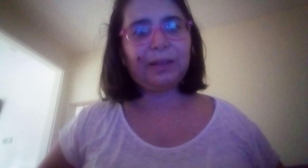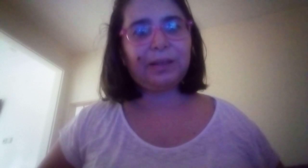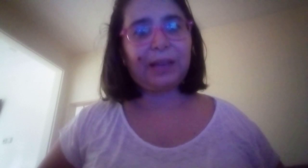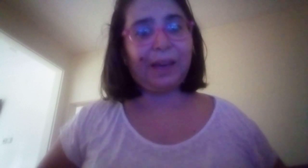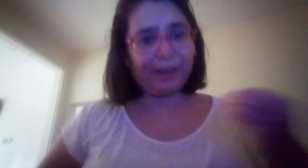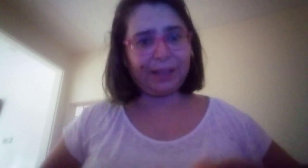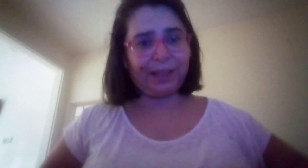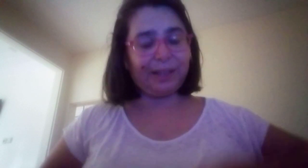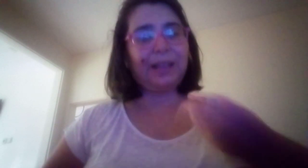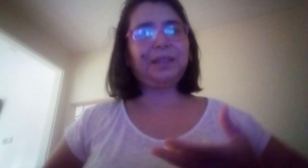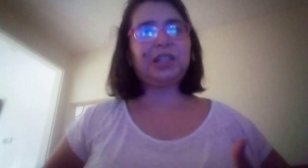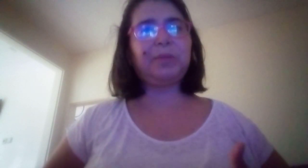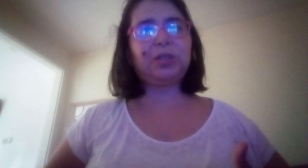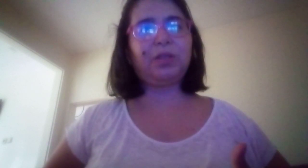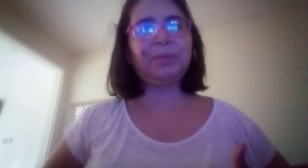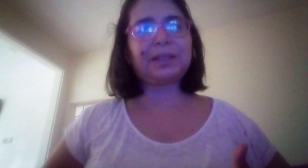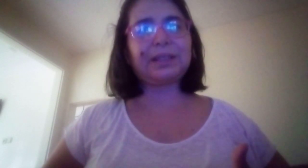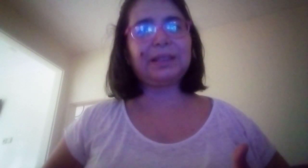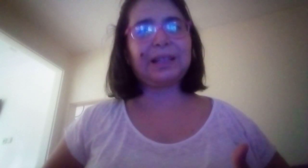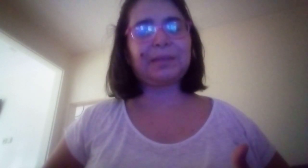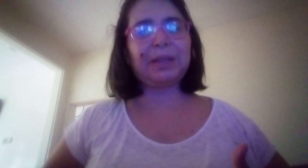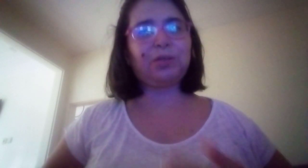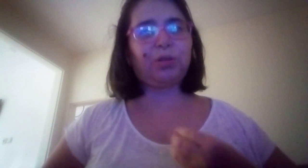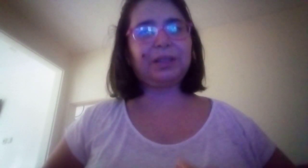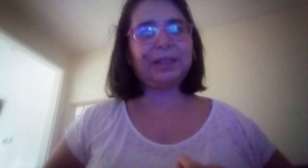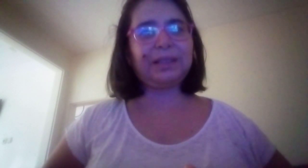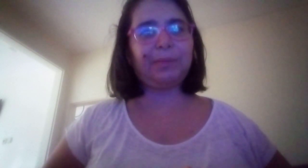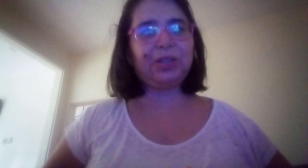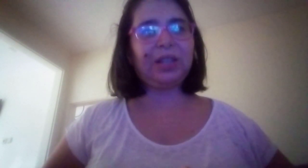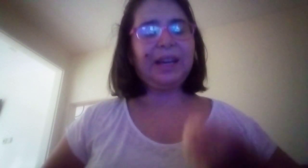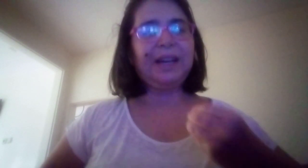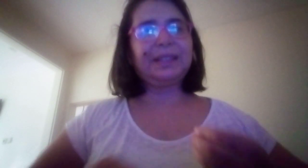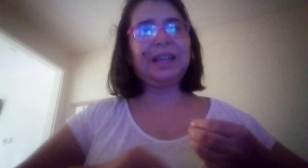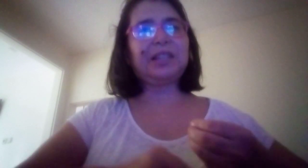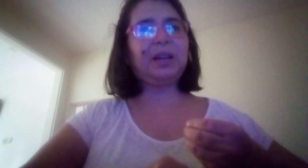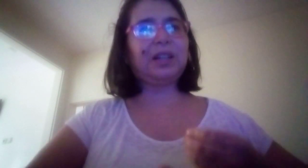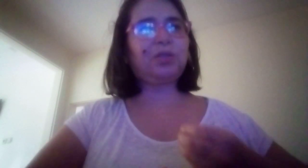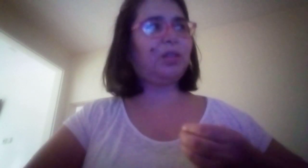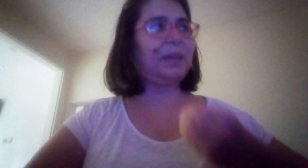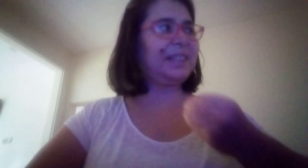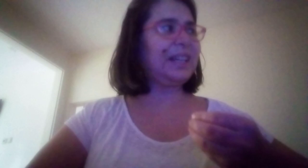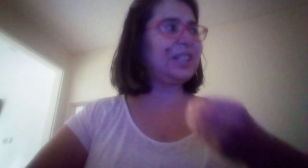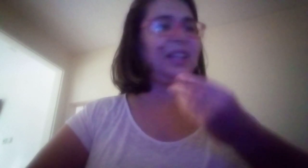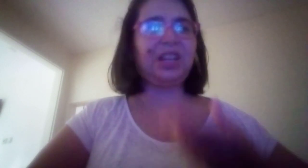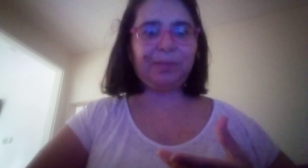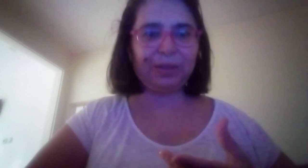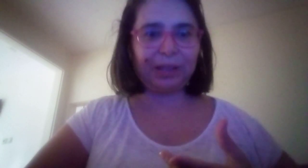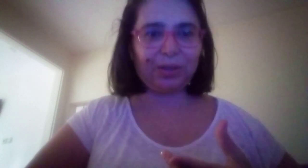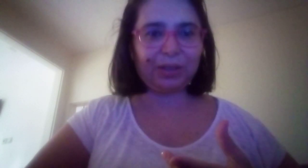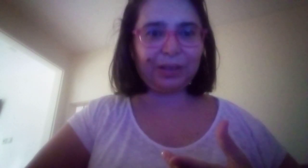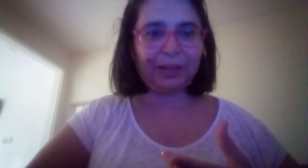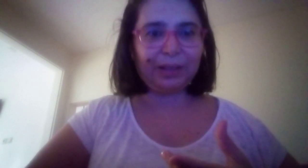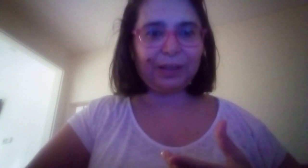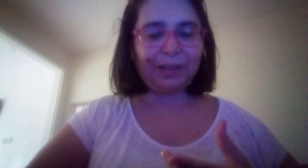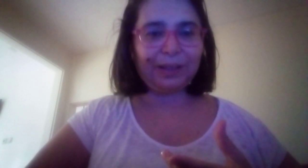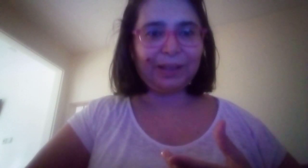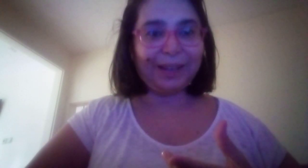Evet deyin insan değişime açık olması lazım yani Sokrates ne demiş değişime açık olmayan tek şey değişimdir demiş Evet